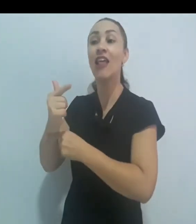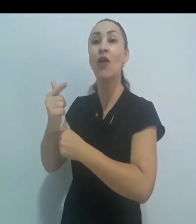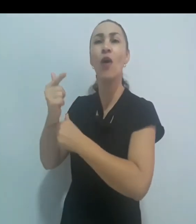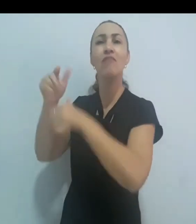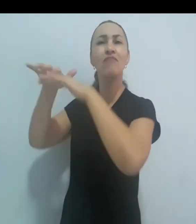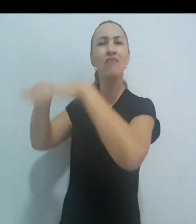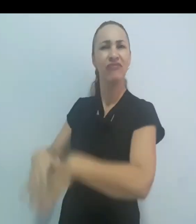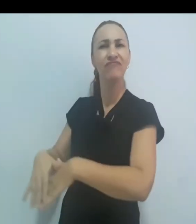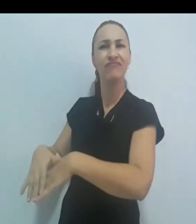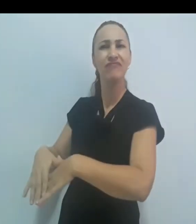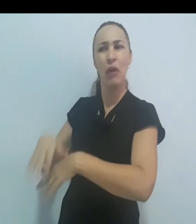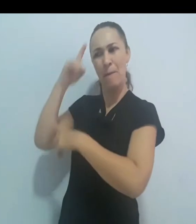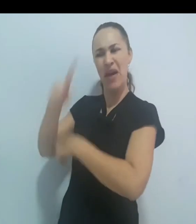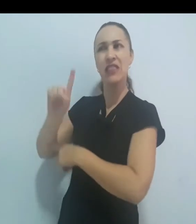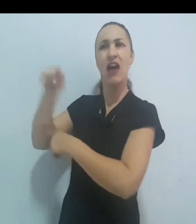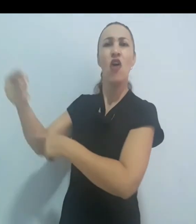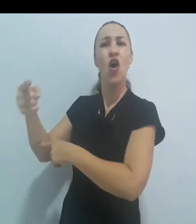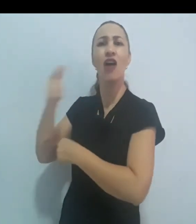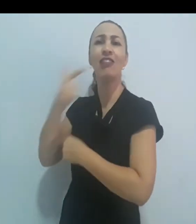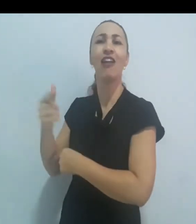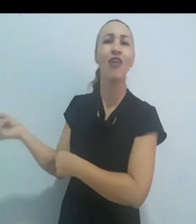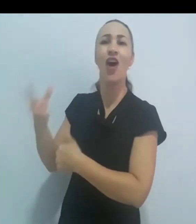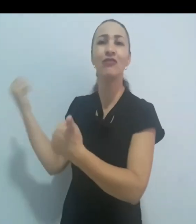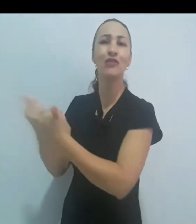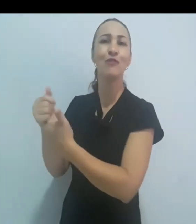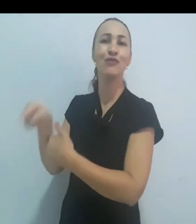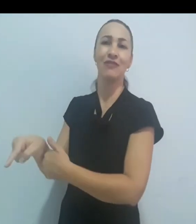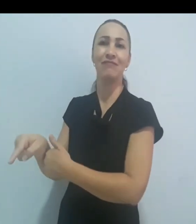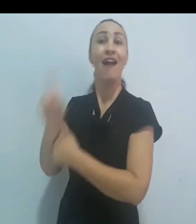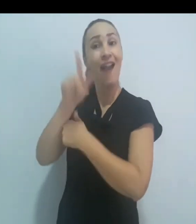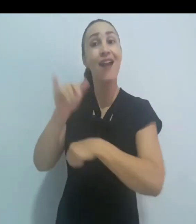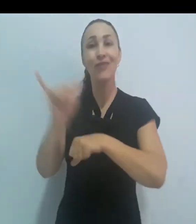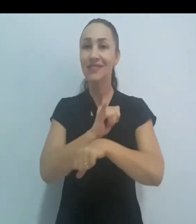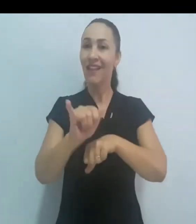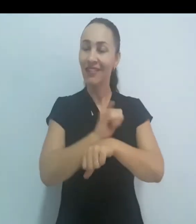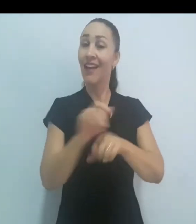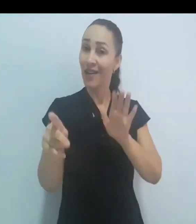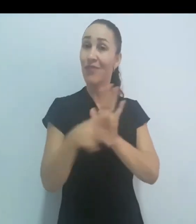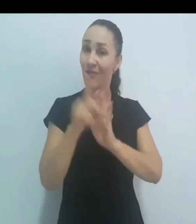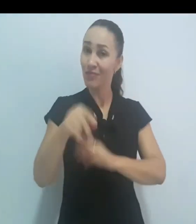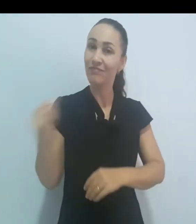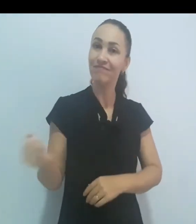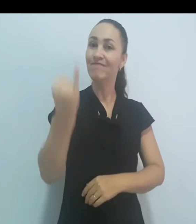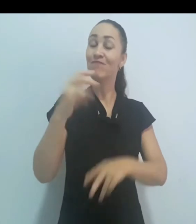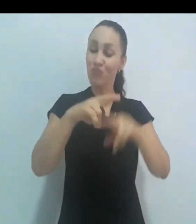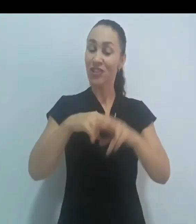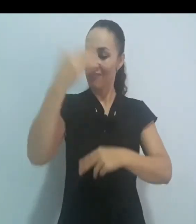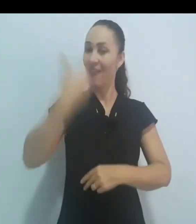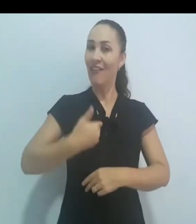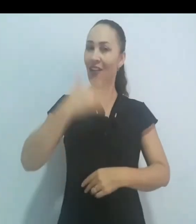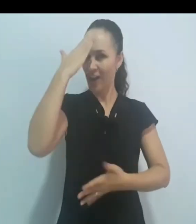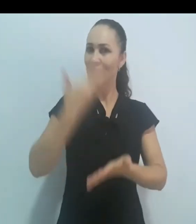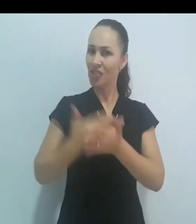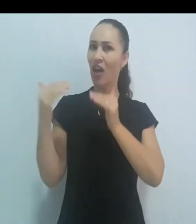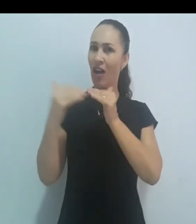língua, né, e impunha-se uma nova língua. Então, por uma questão estratégica, é importante, e é nesse sentido aqui que eu